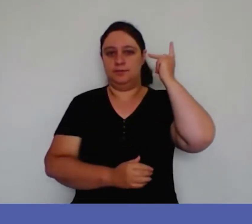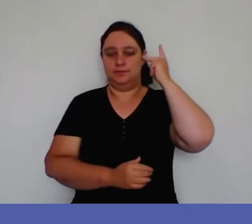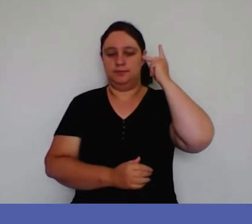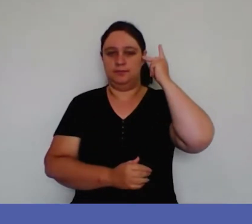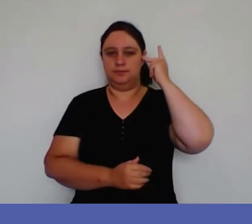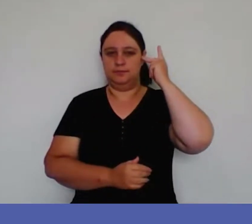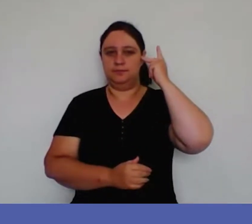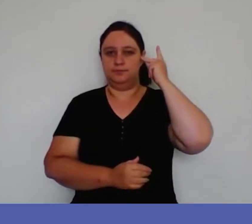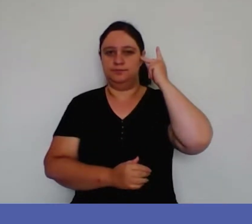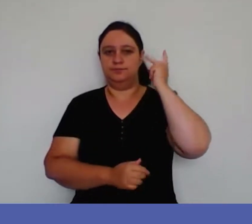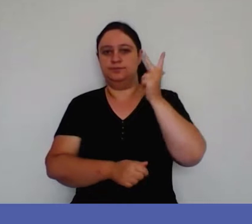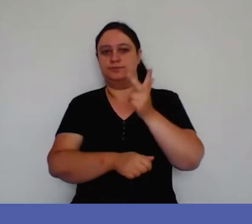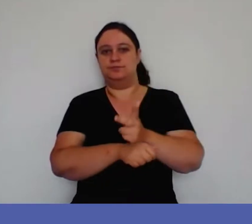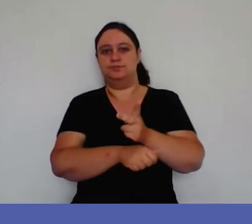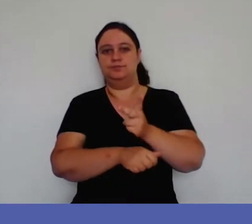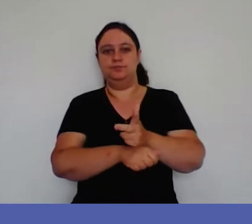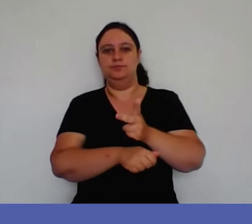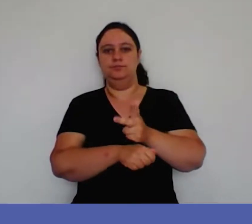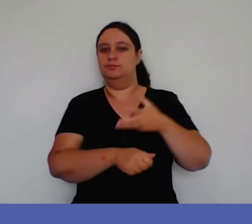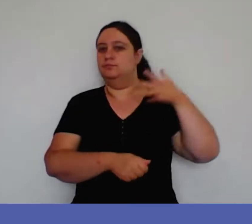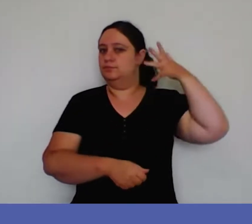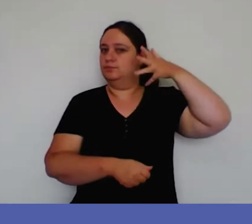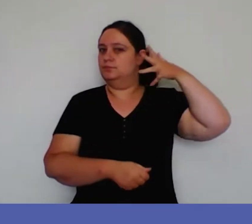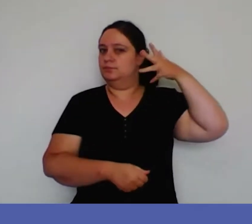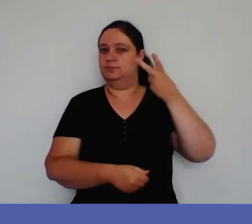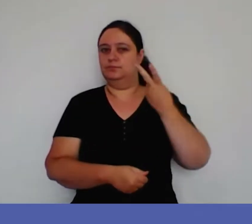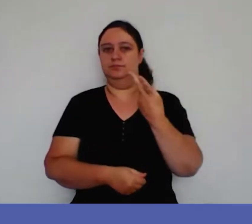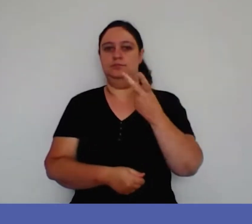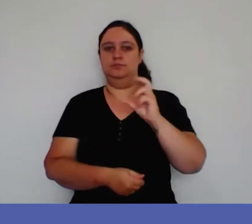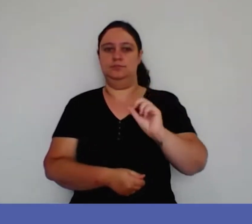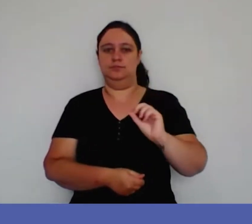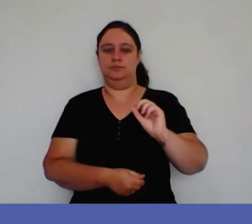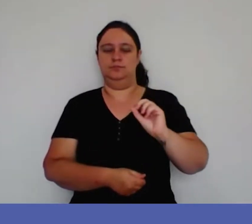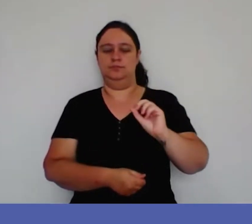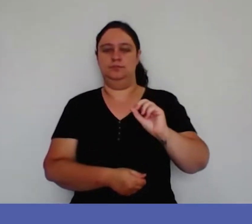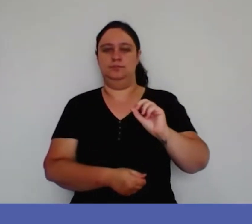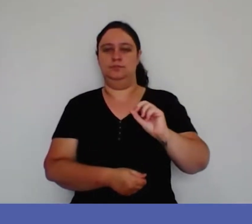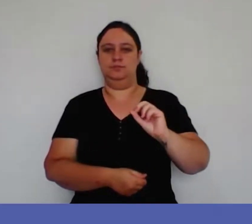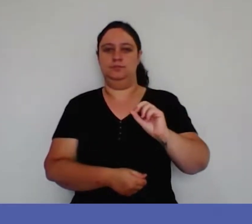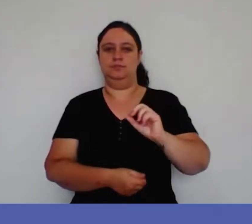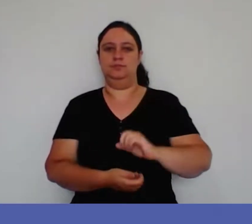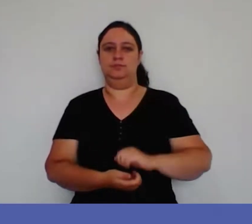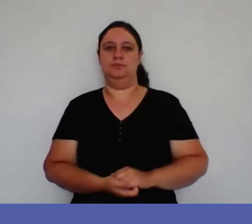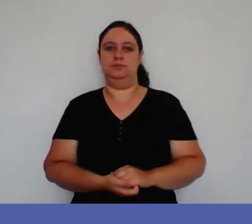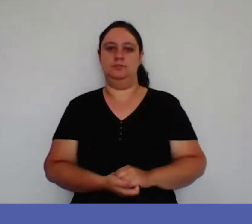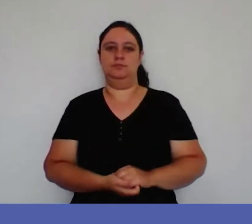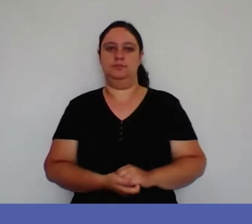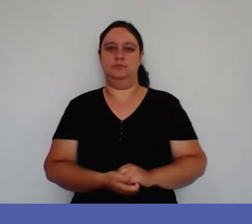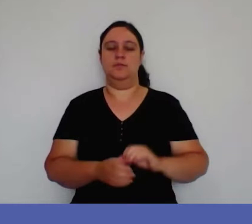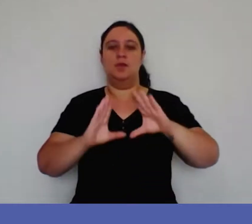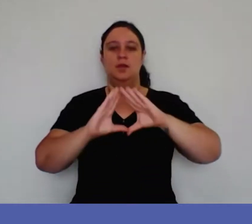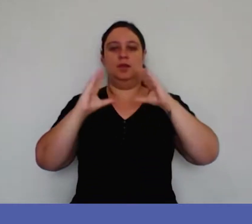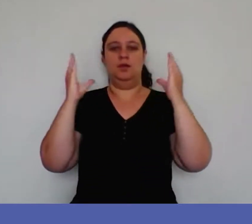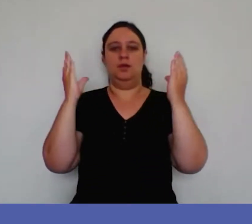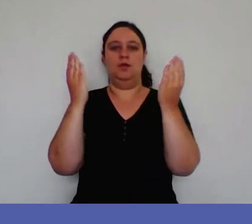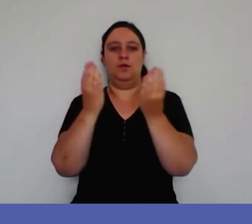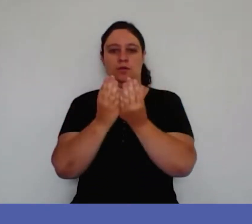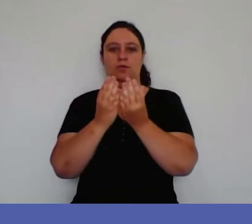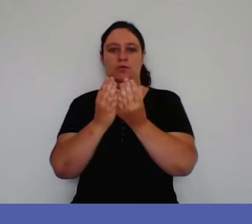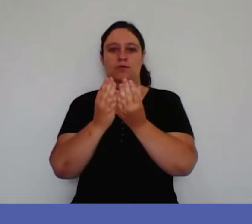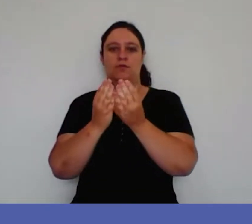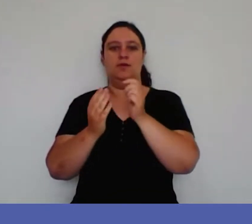transmitindo a mensagem de número 20, dentro da conferência, ainda do escopo da